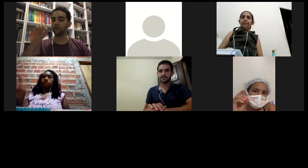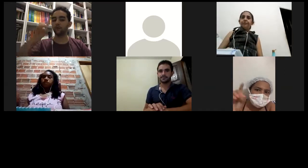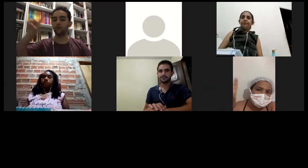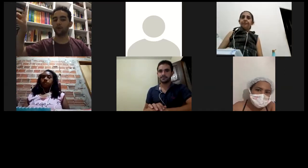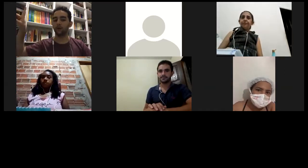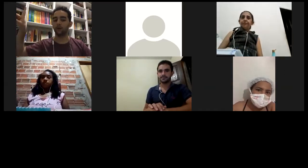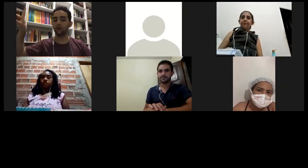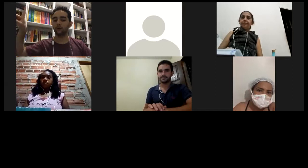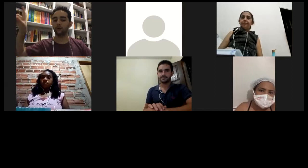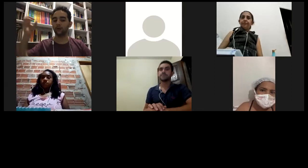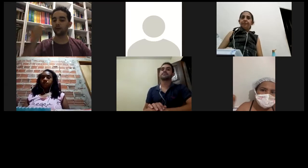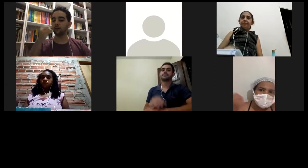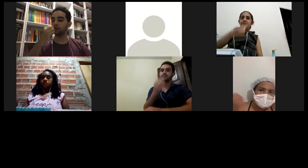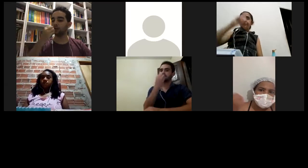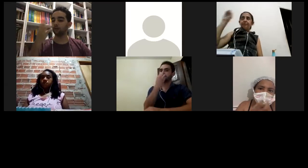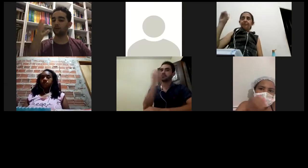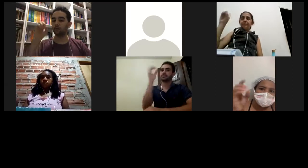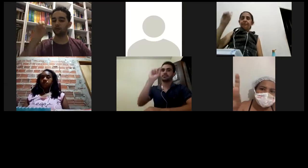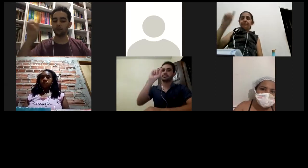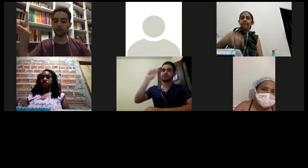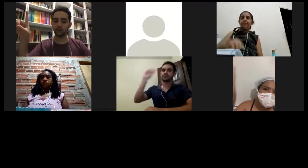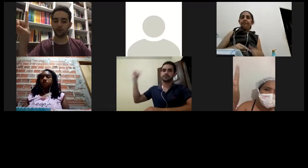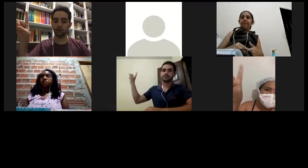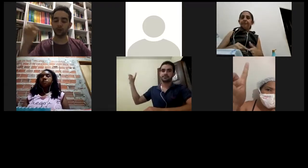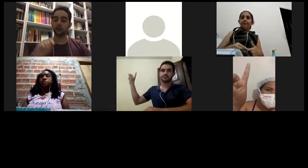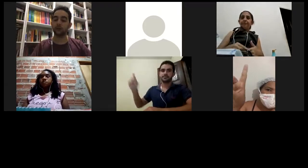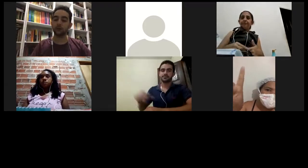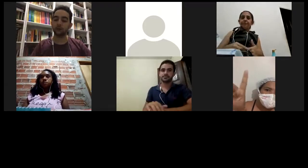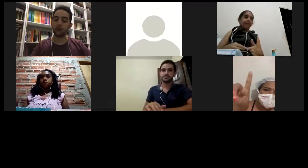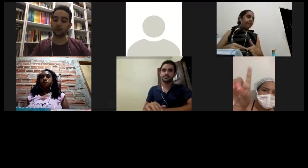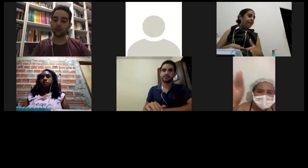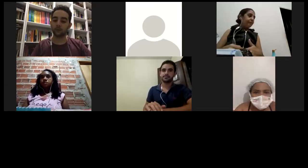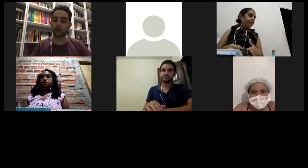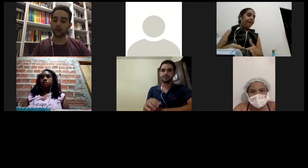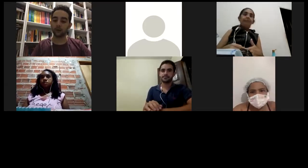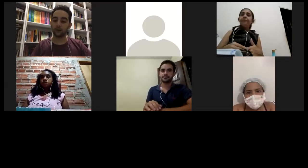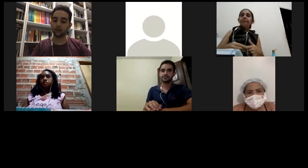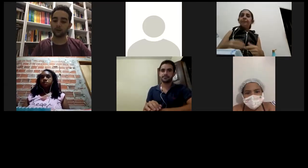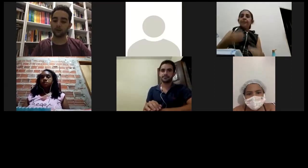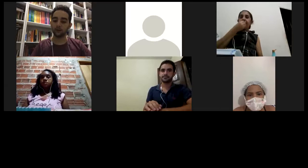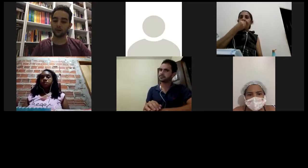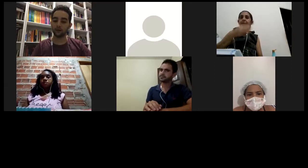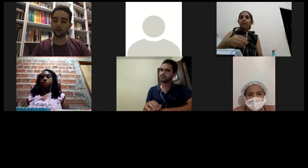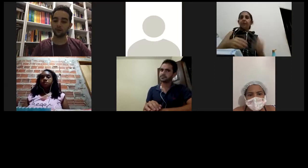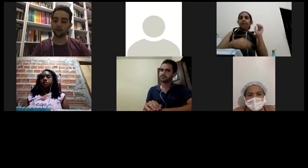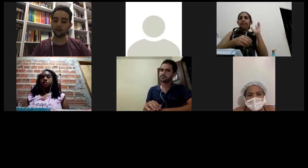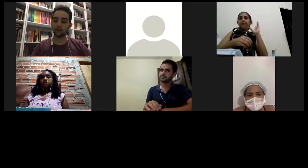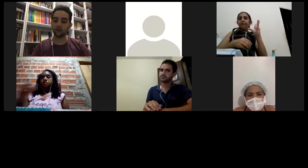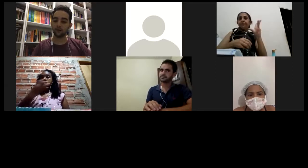Bom e o D levantado. Bom dia. Boa madrugada.